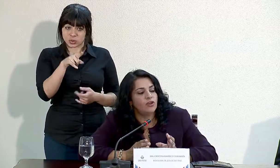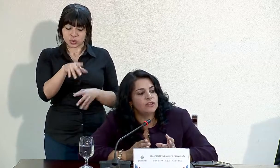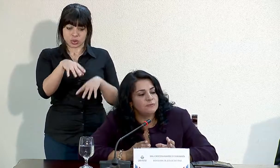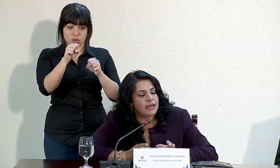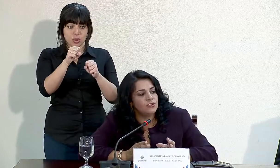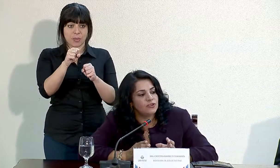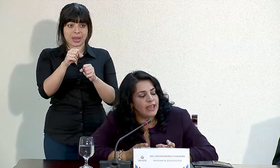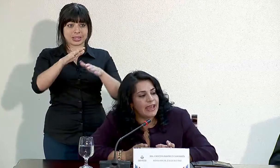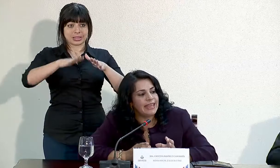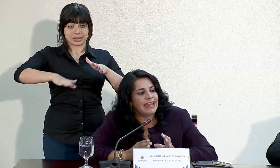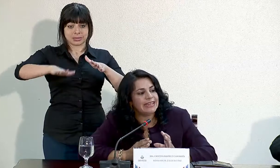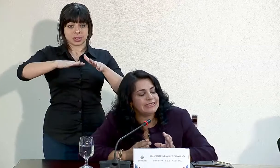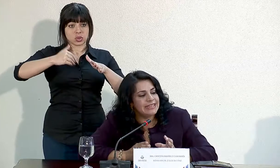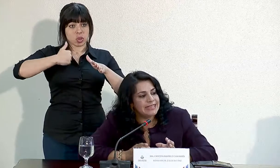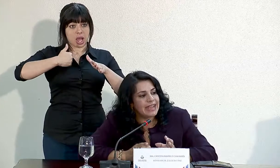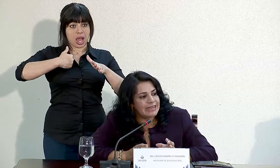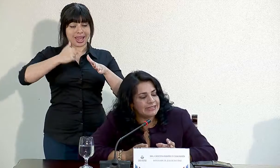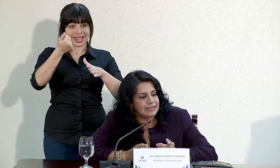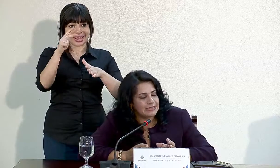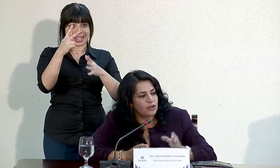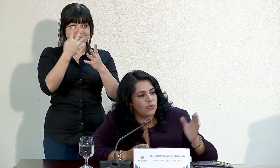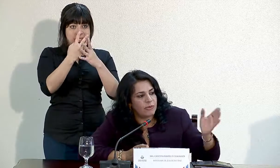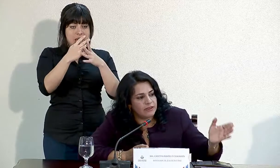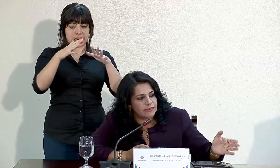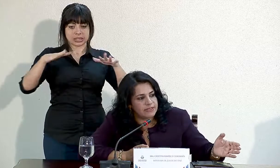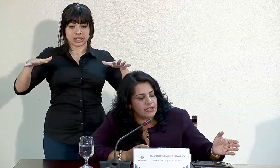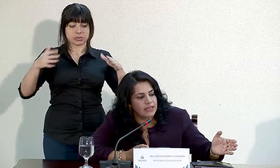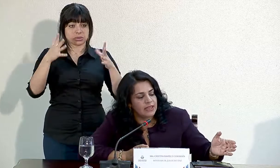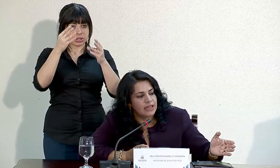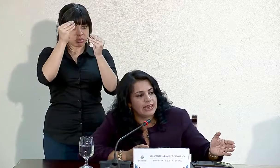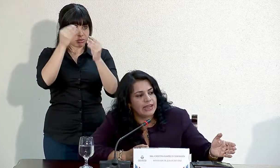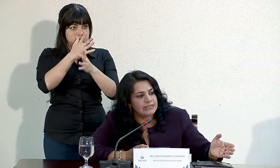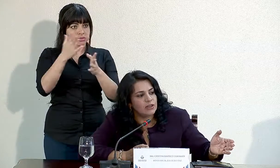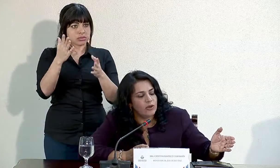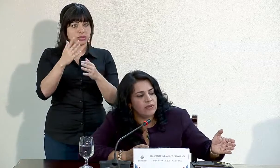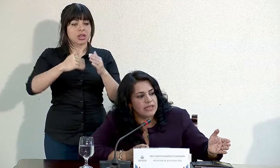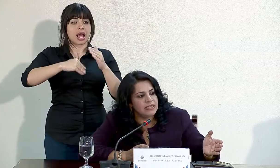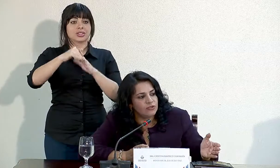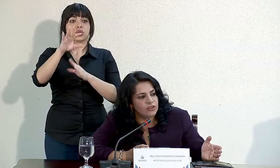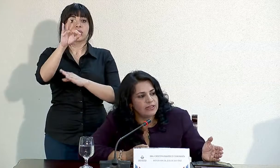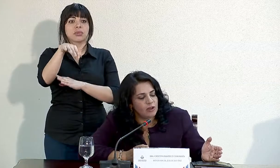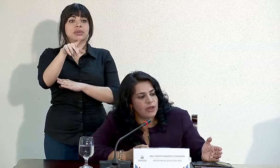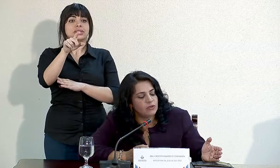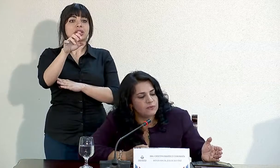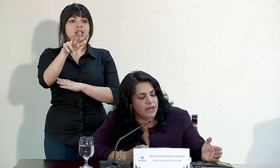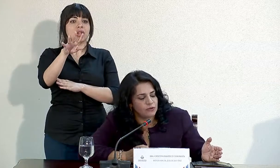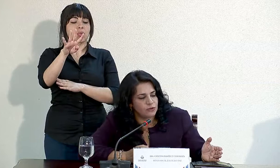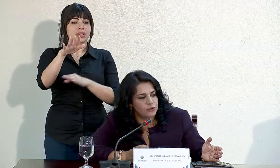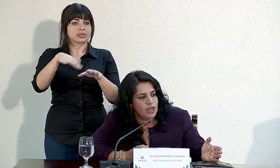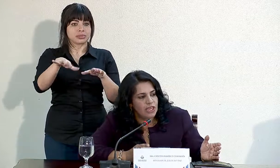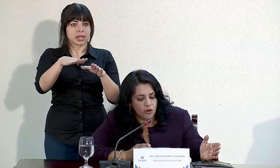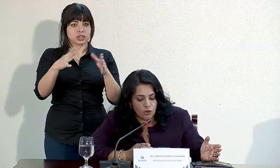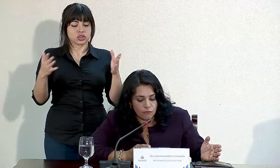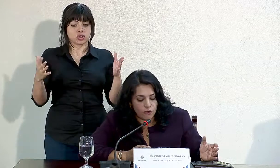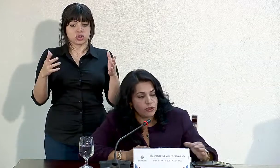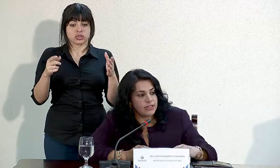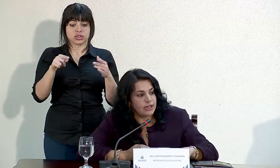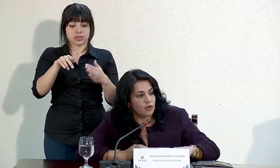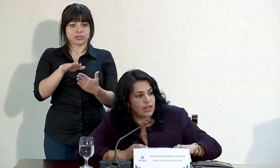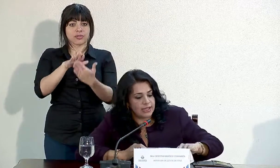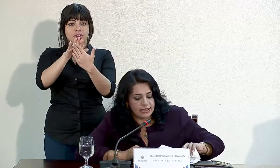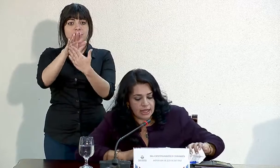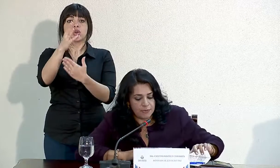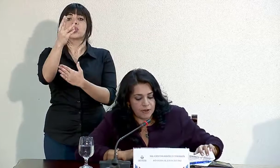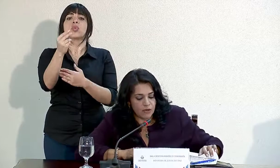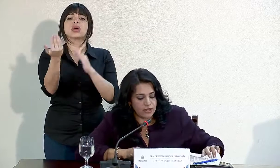toma los espacios que hay en las 13 cárceles, que como manifesté, alcanzan 9.134 espacios, y lo confronta